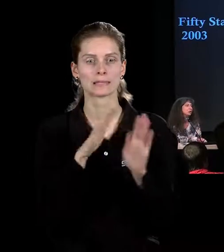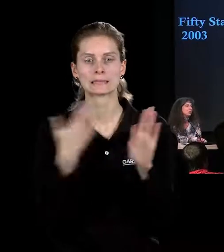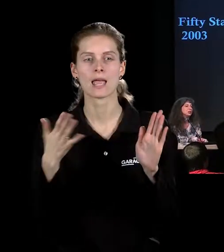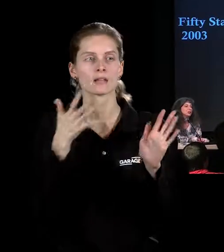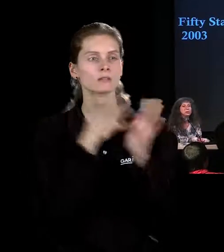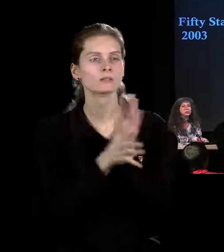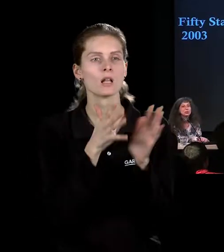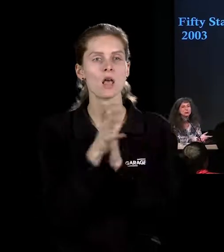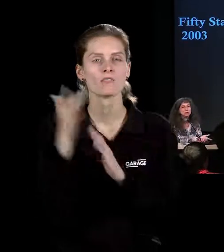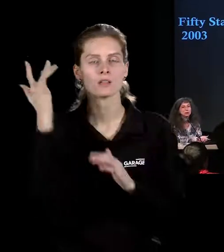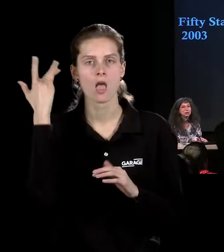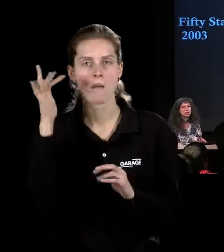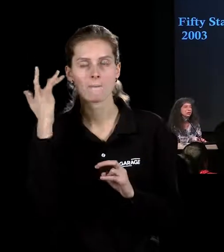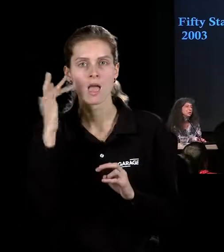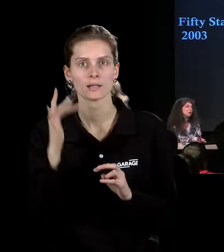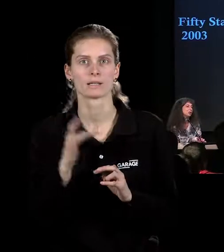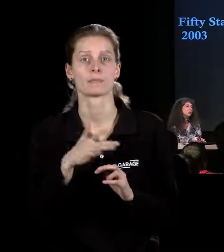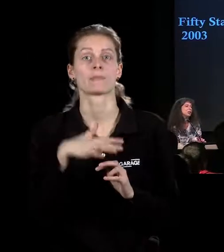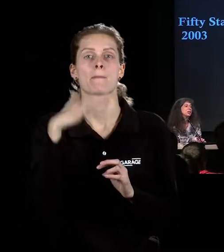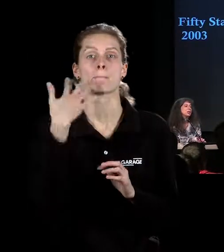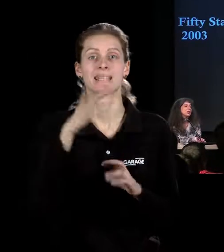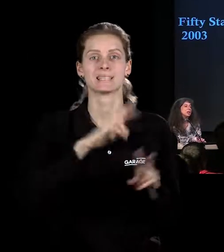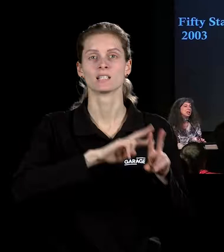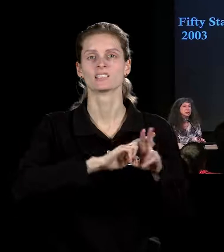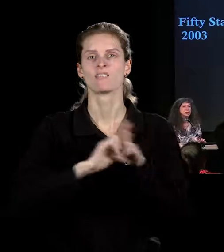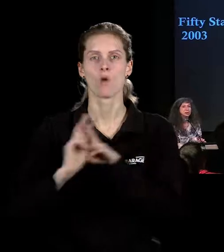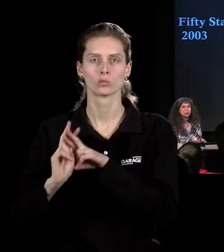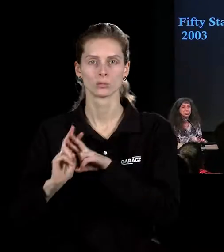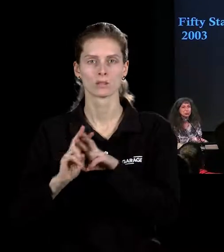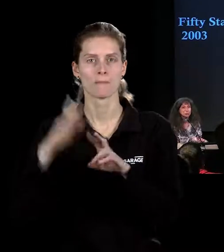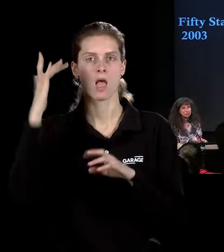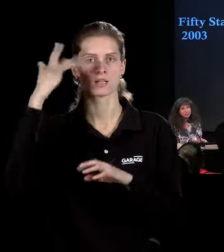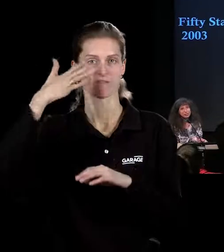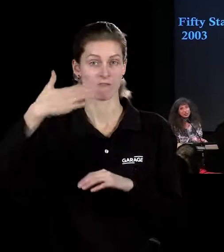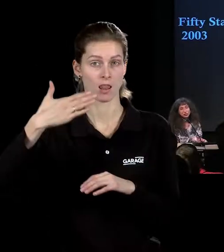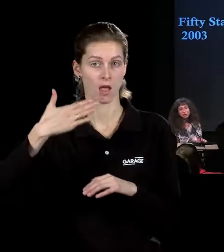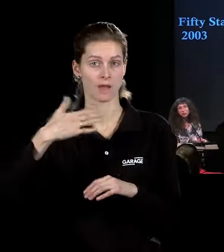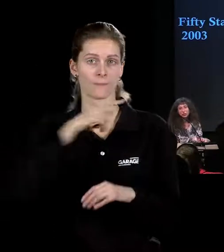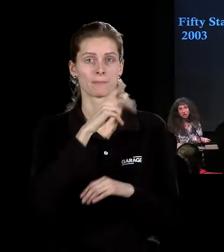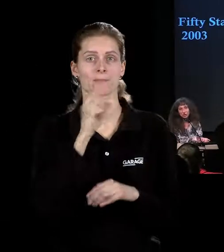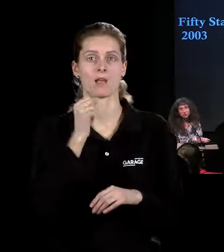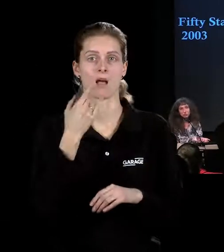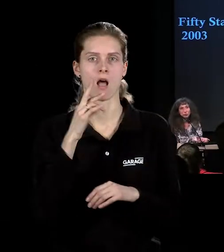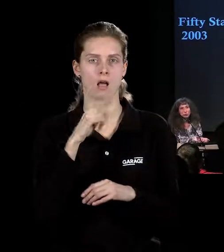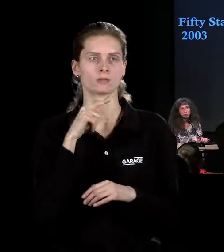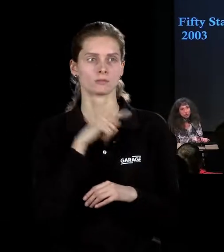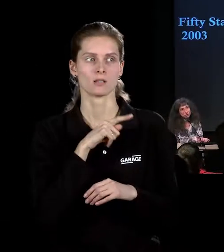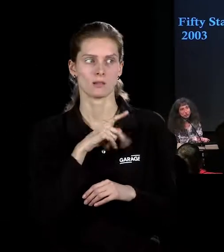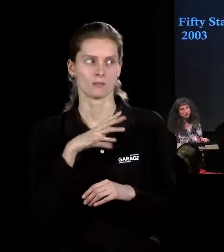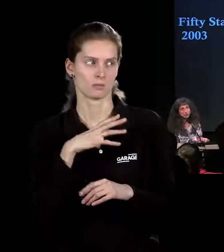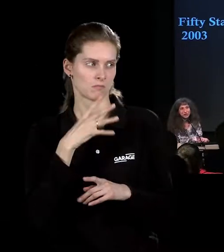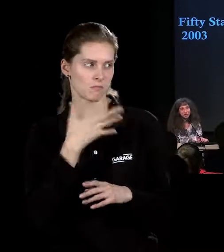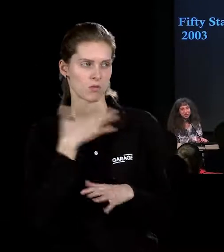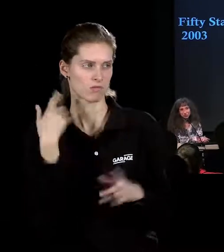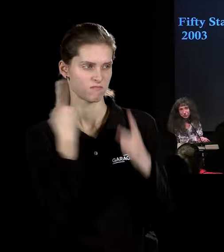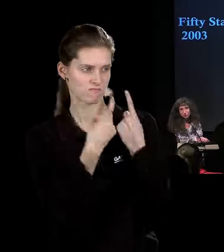предпринимает, 50 звезд, звезды на американском флаге, акция, которая ему стоила, конечно, упреков, потому